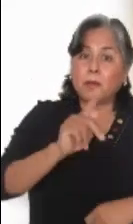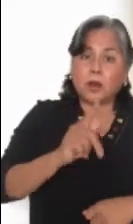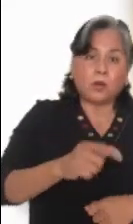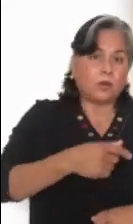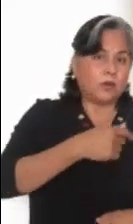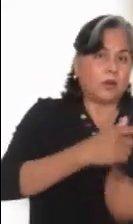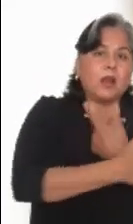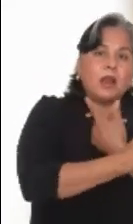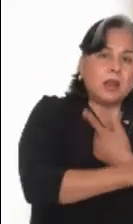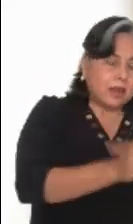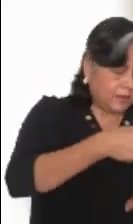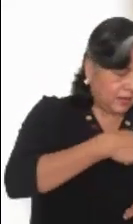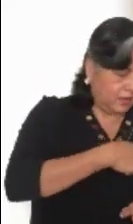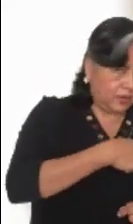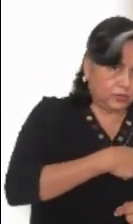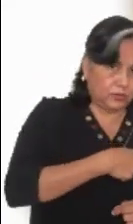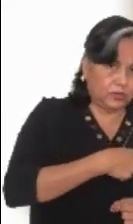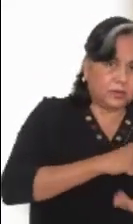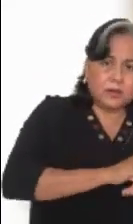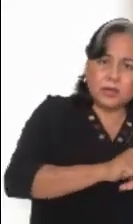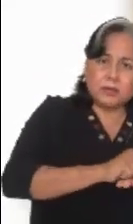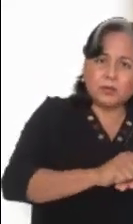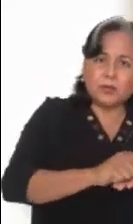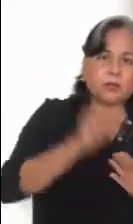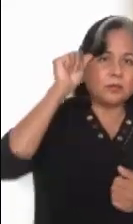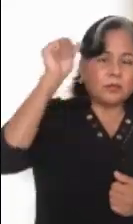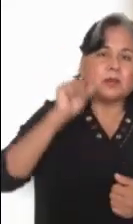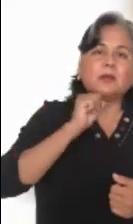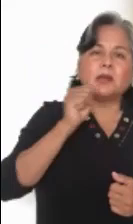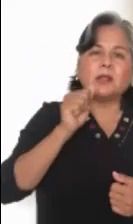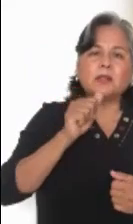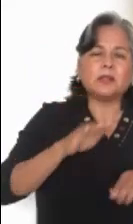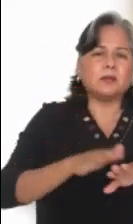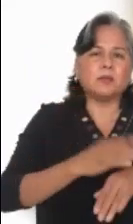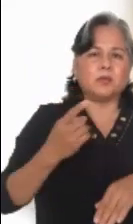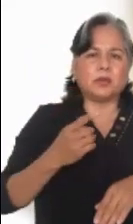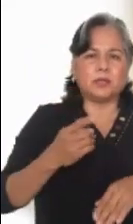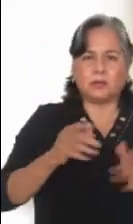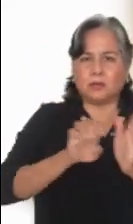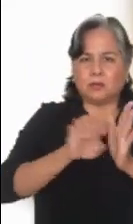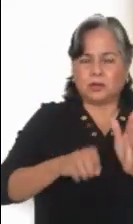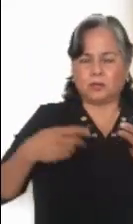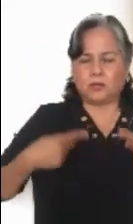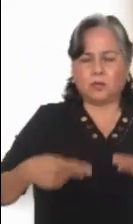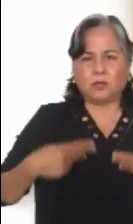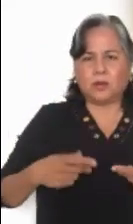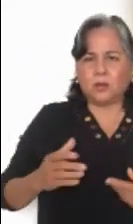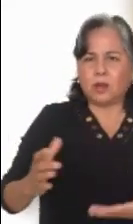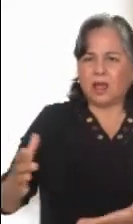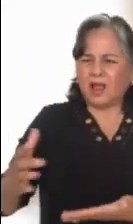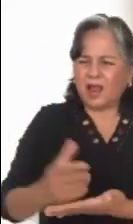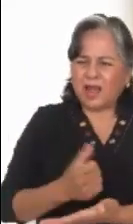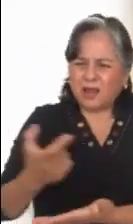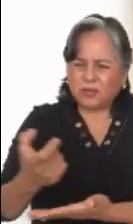nos exige libertad de corazón, porque ¿de qué le sirve al hombre ganar todo